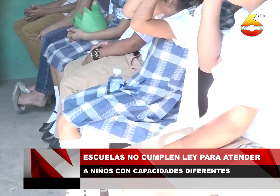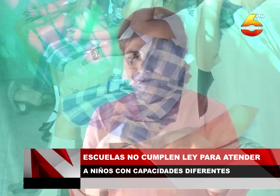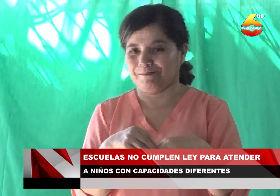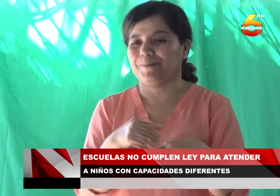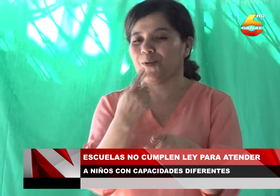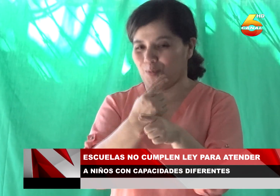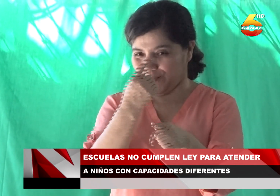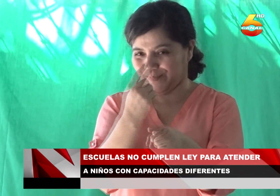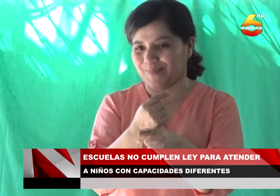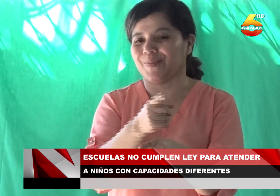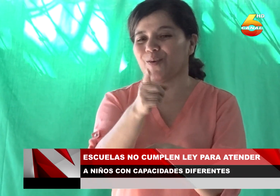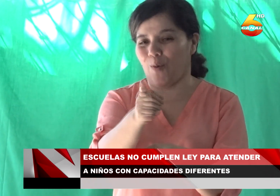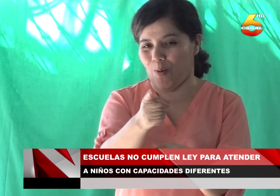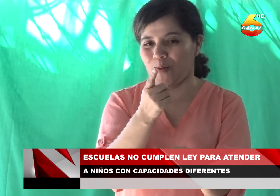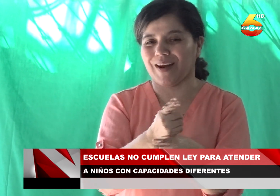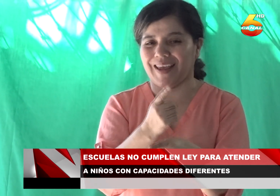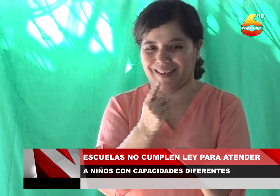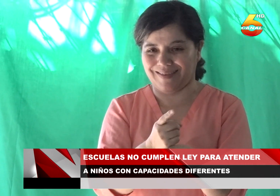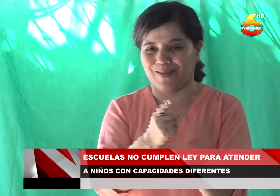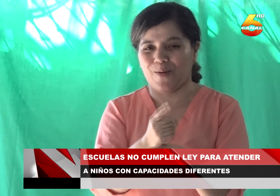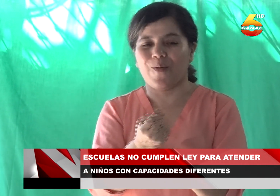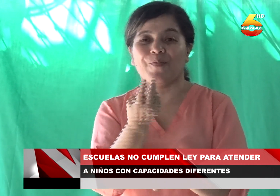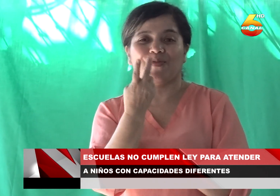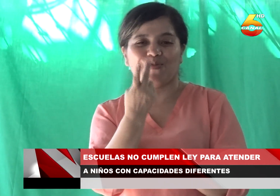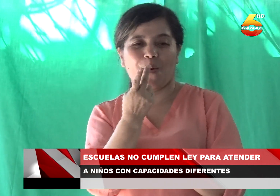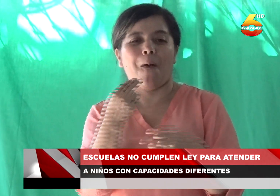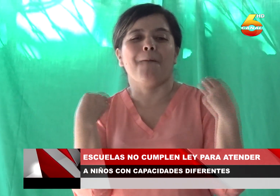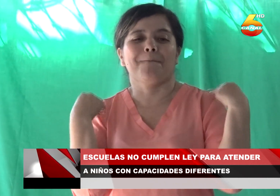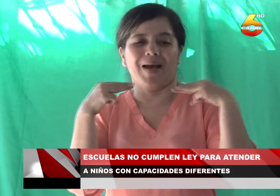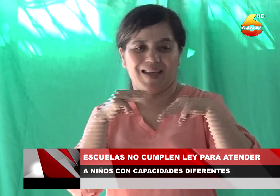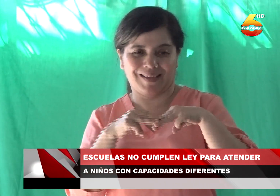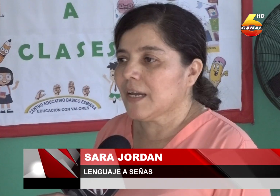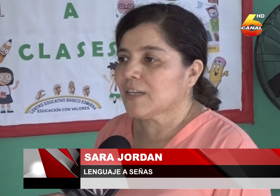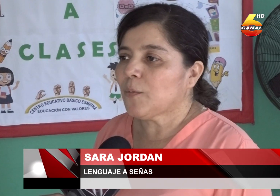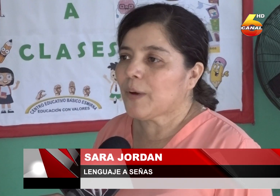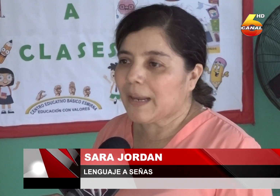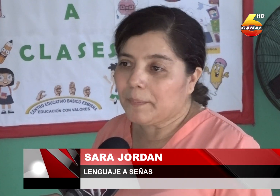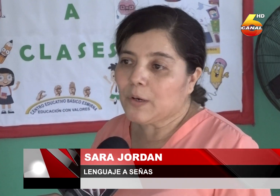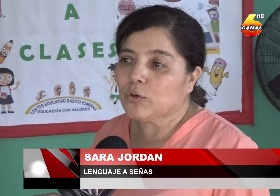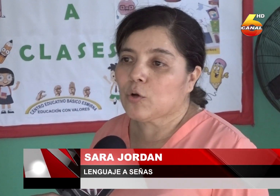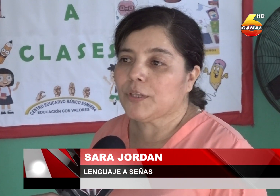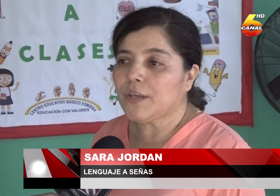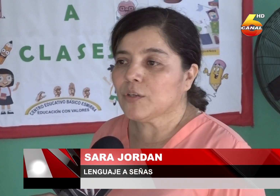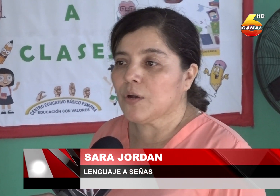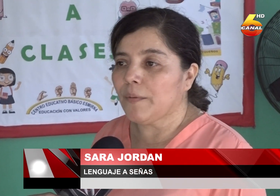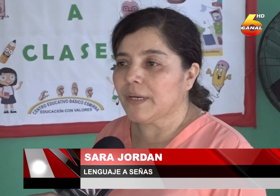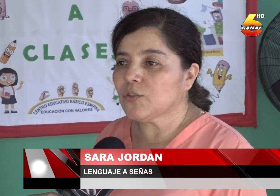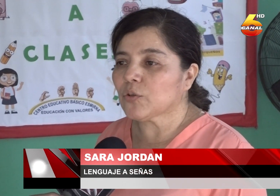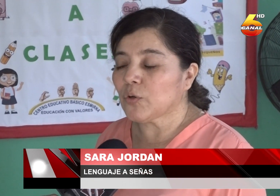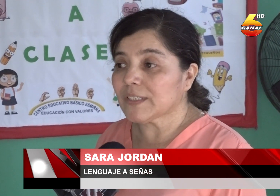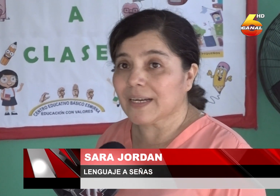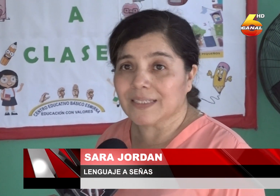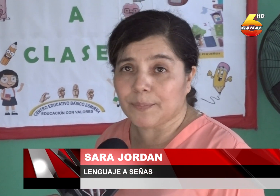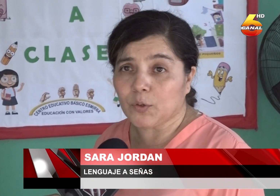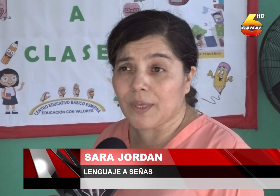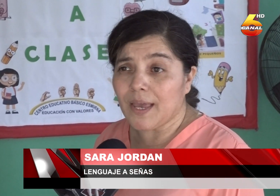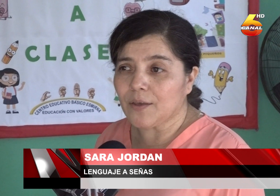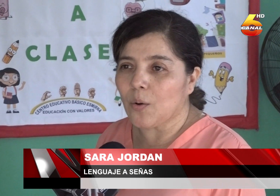derecho a la educación que no se debe de privar a ninguna persona y en este caso pues los niños y jóvenes sordos no están excepto de ello